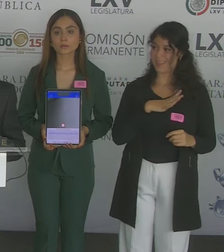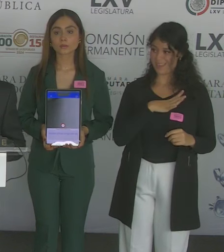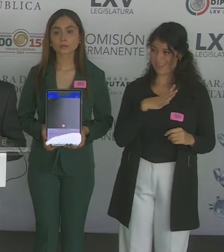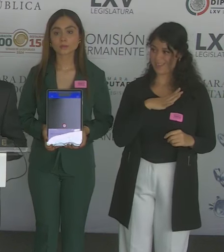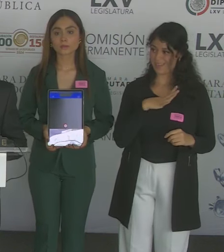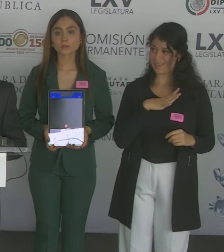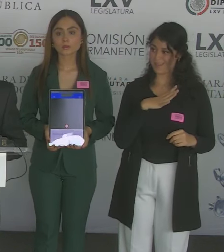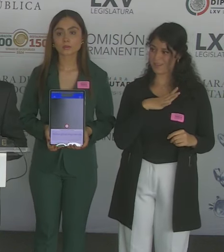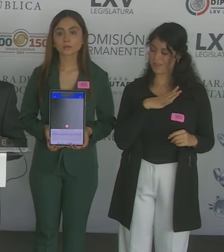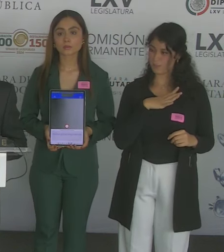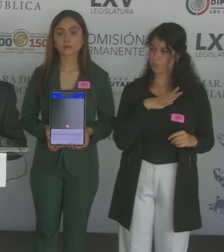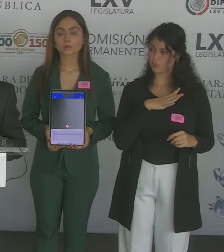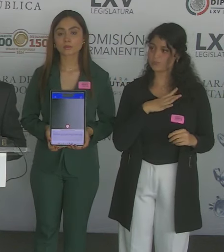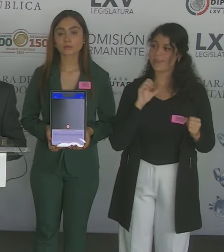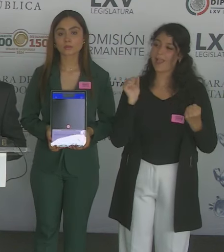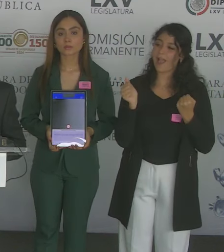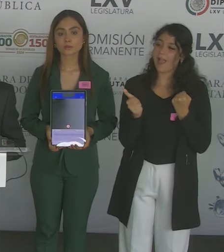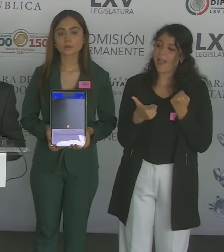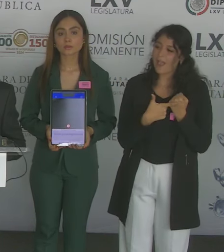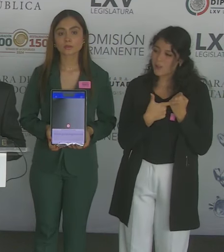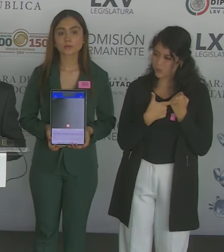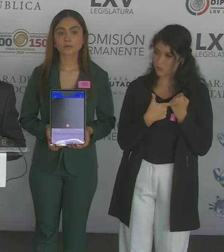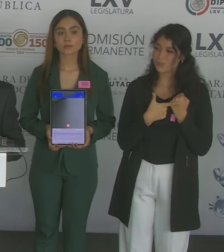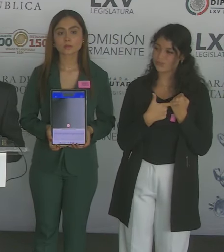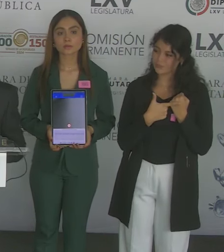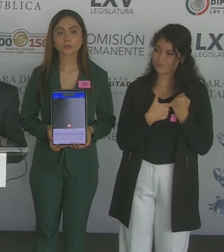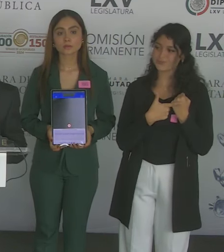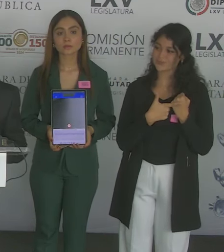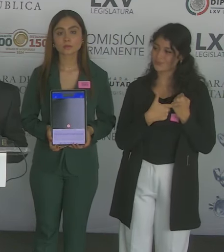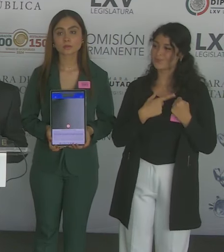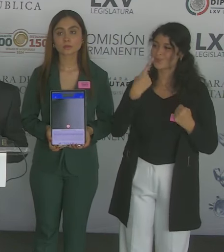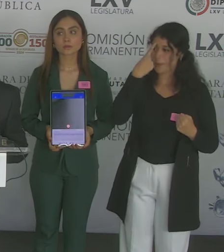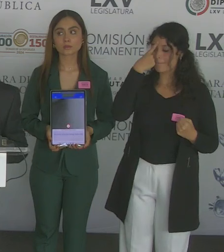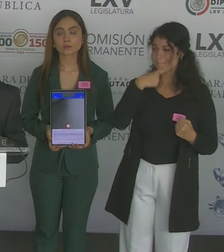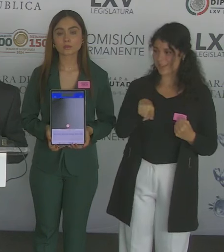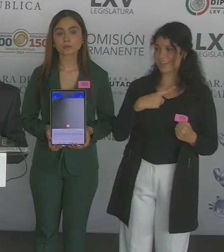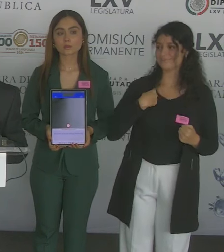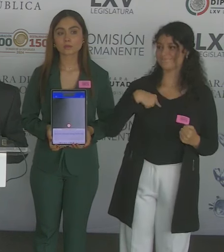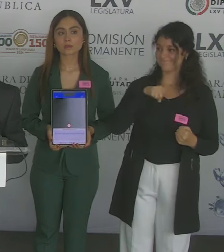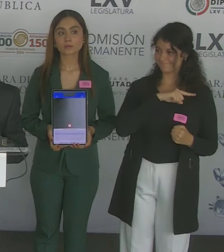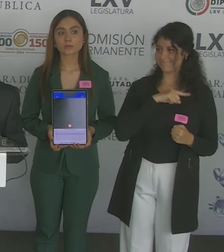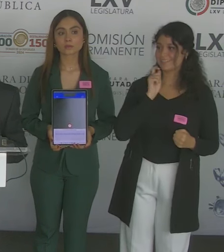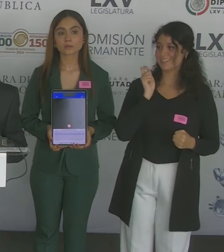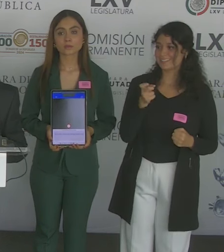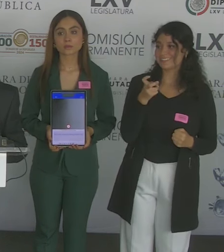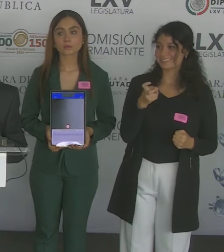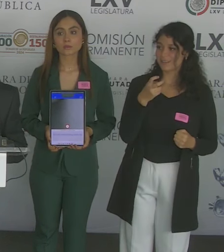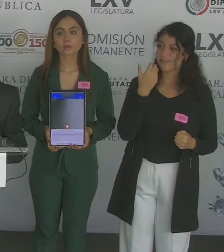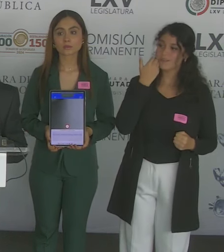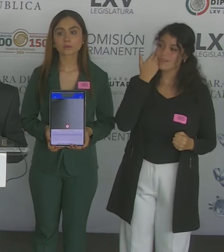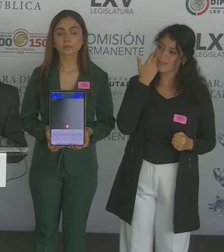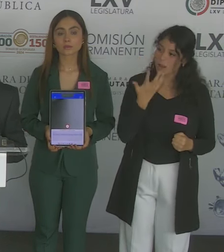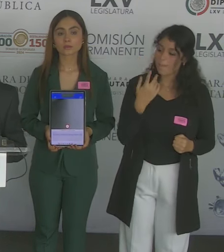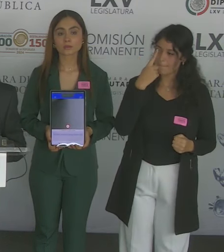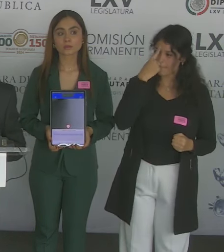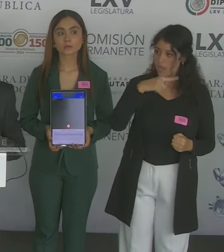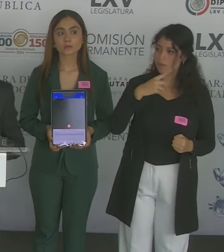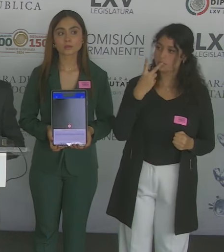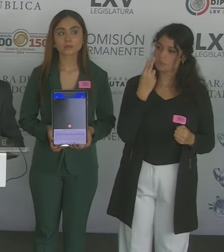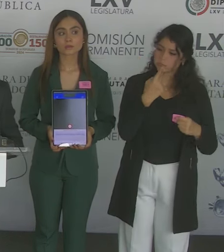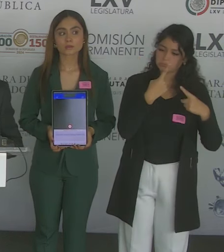pusimos algo que era eh Para Precisamente en las plataformas de cada una de las